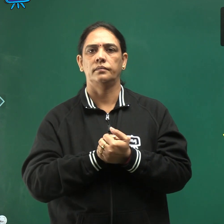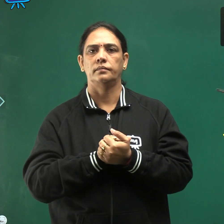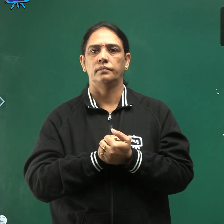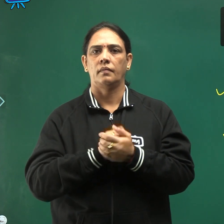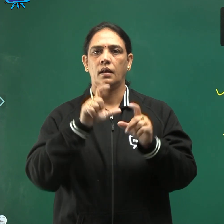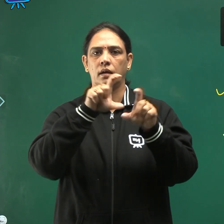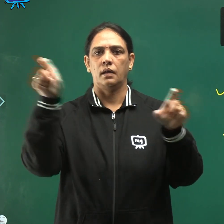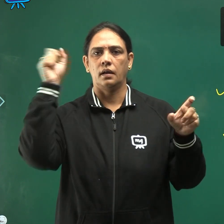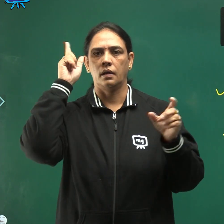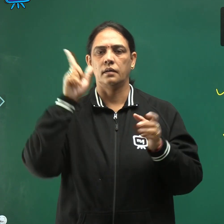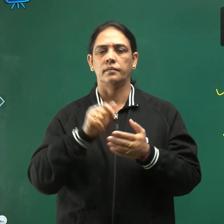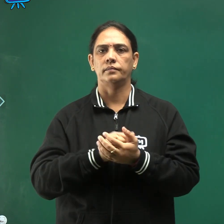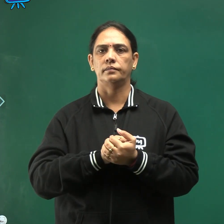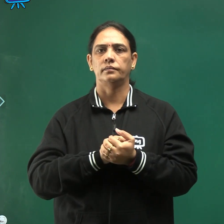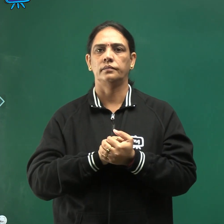समझ आ गया।